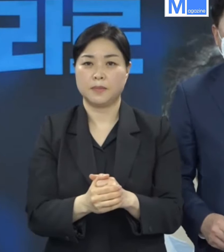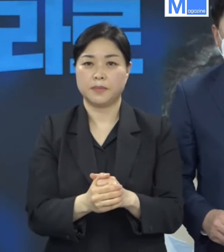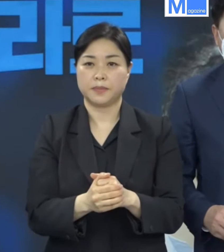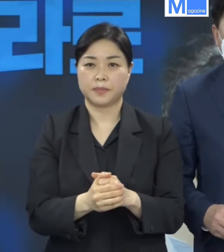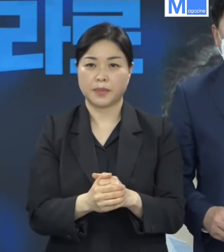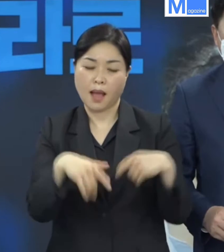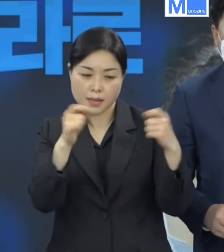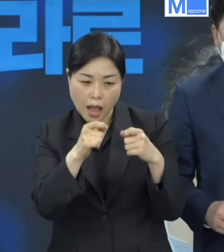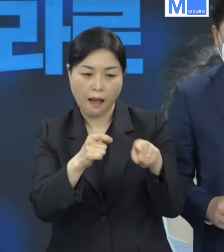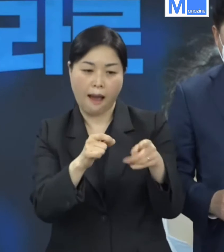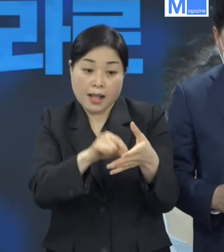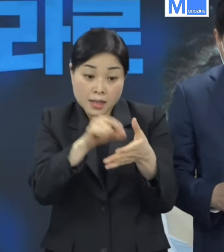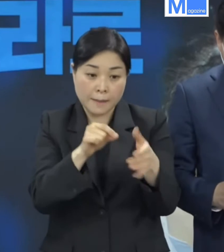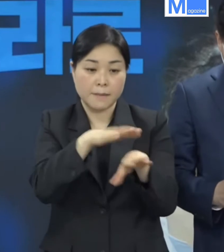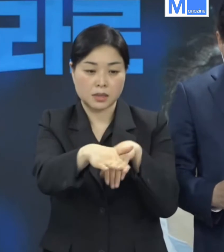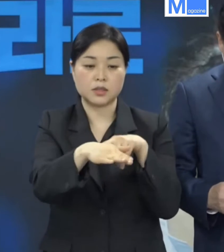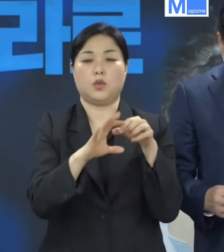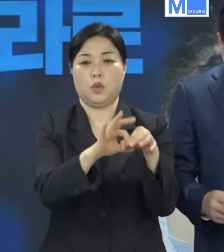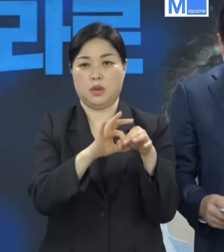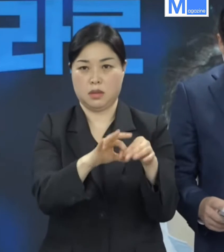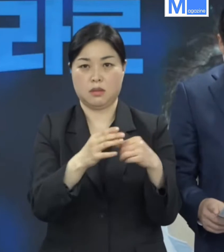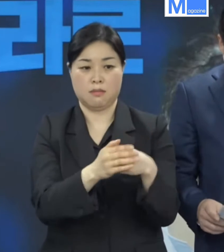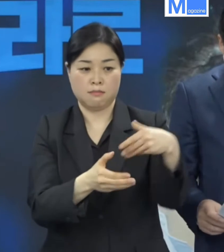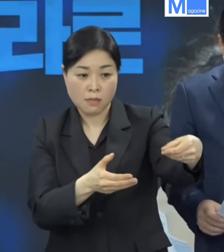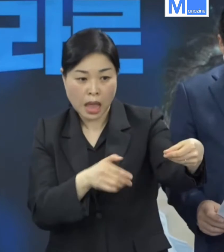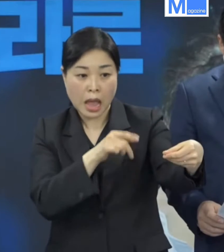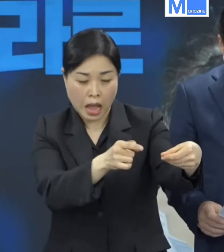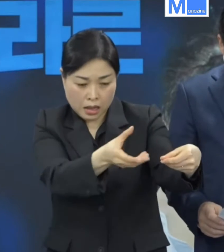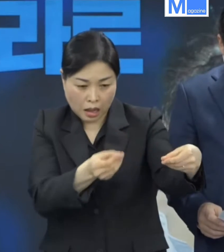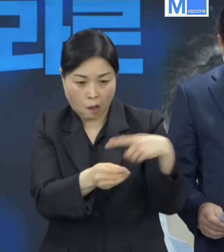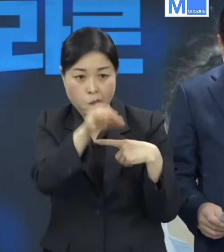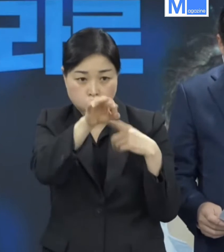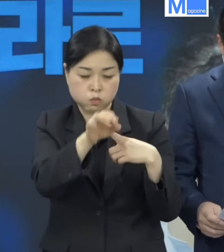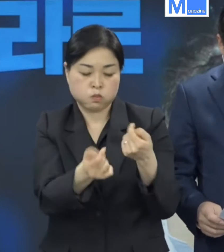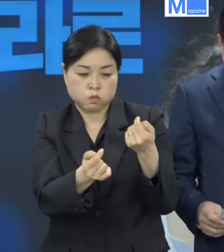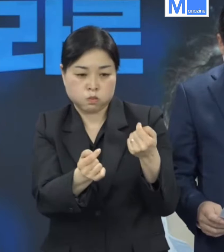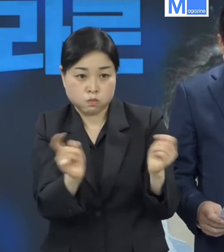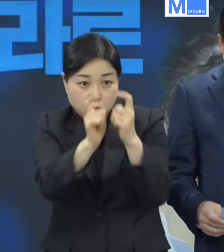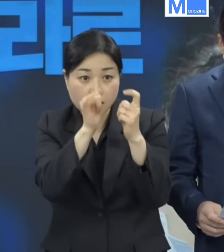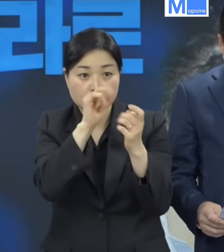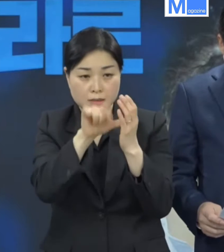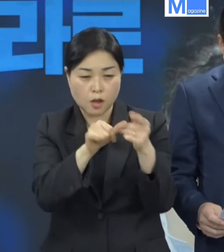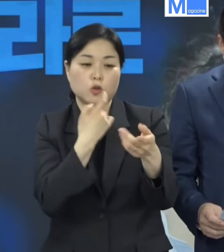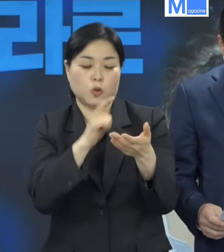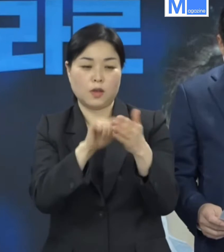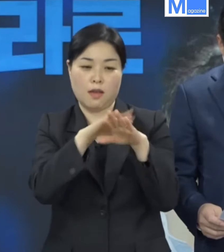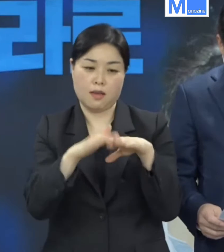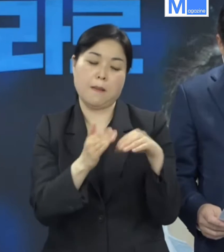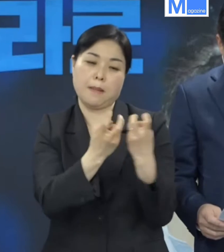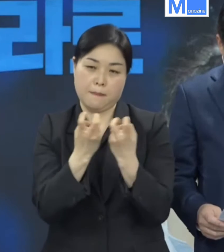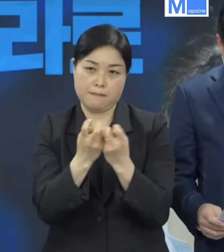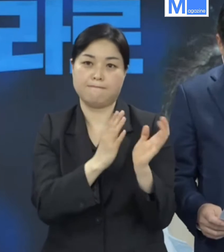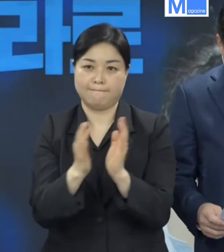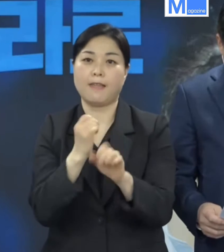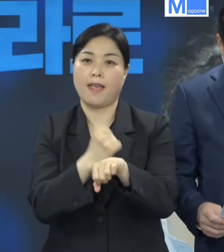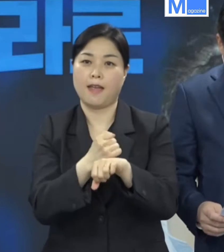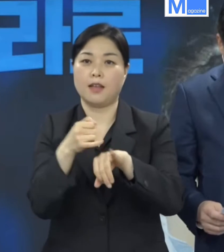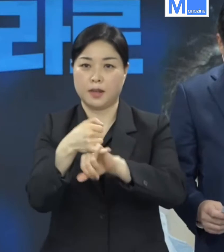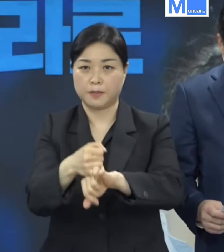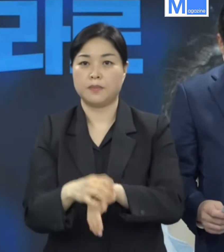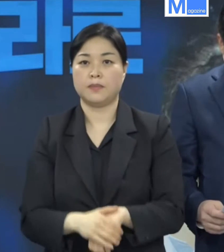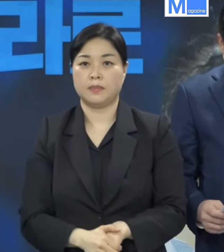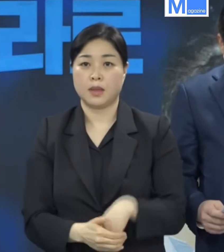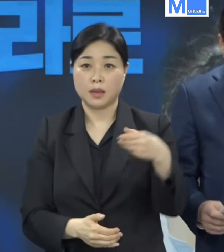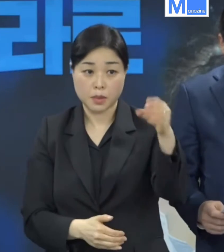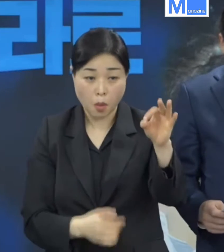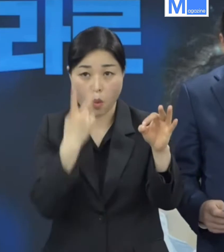비송사건절차법 같은 방식을 동원해서 임대료 분쟁을 신속하게 쉽게 해결하는 방안을 마련하겠습니다.